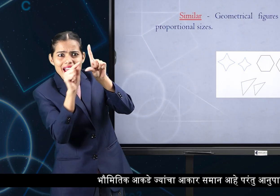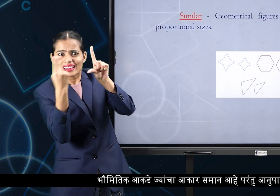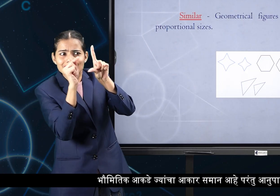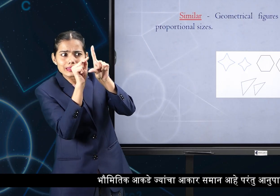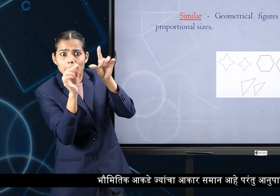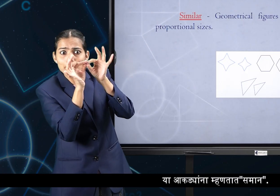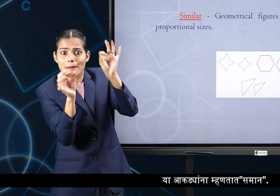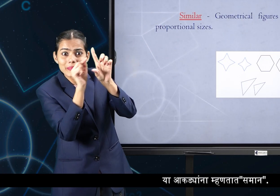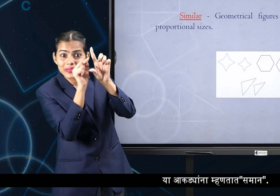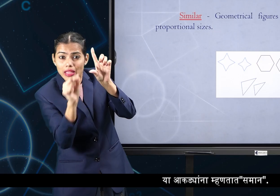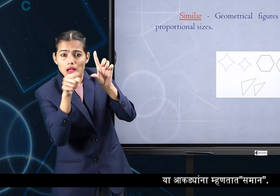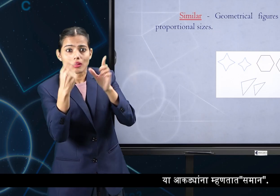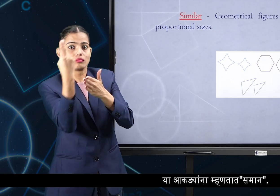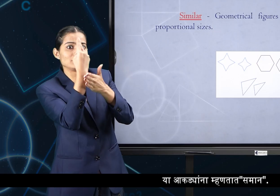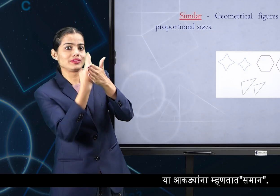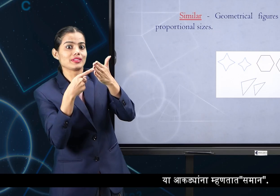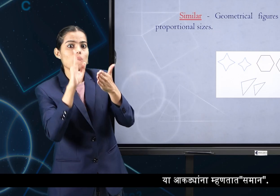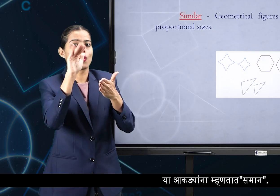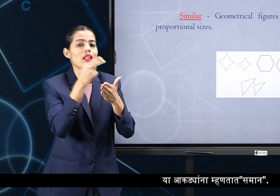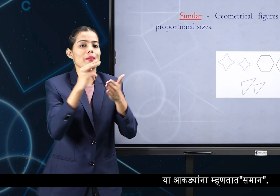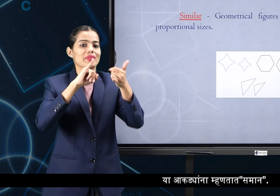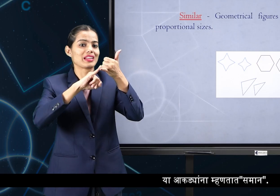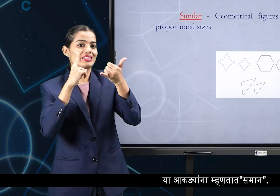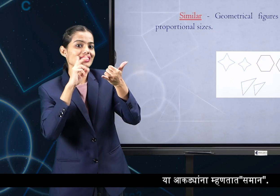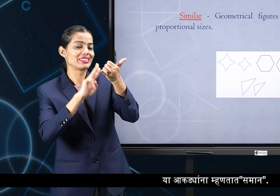आकार आहे, या आकड्यांना म्हणतात समान.